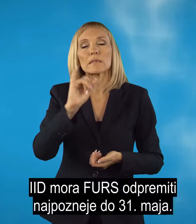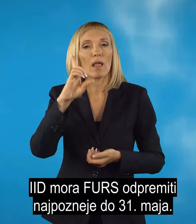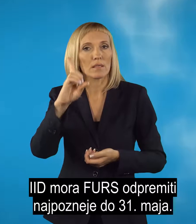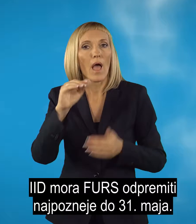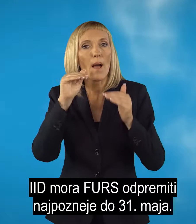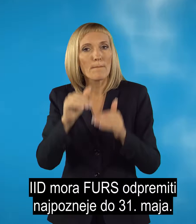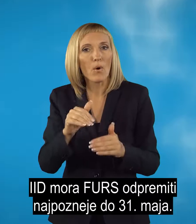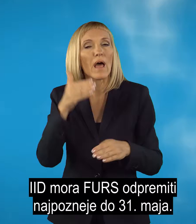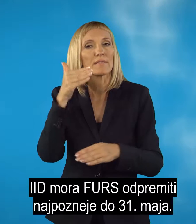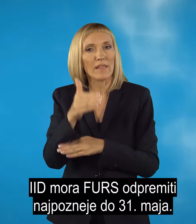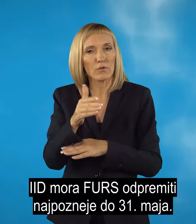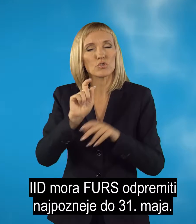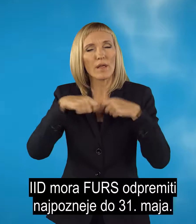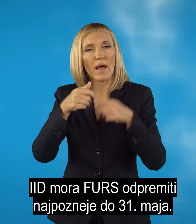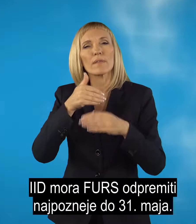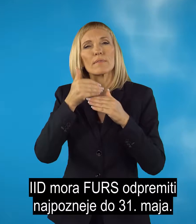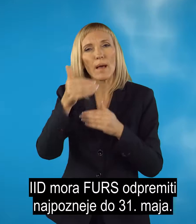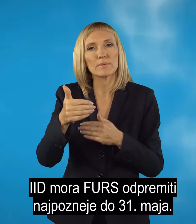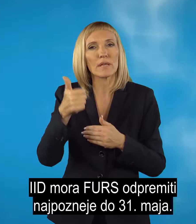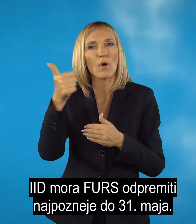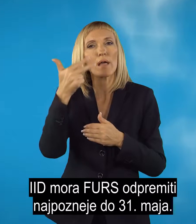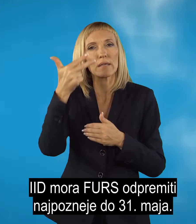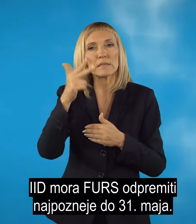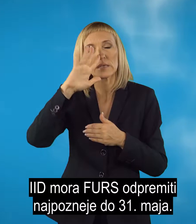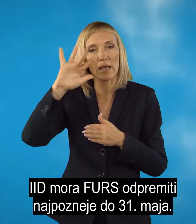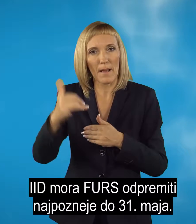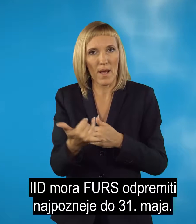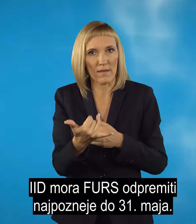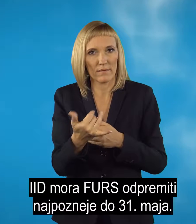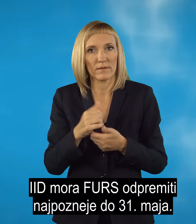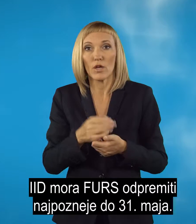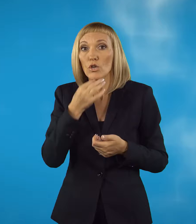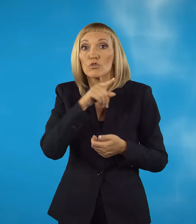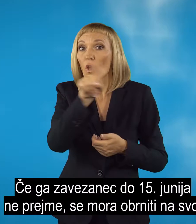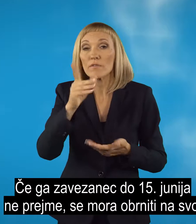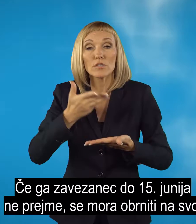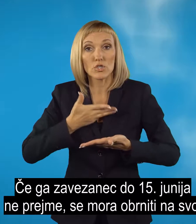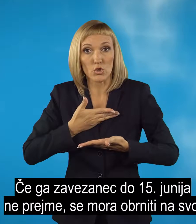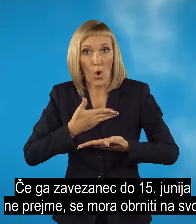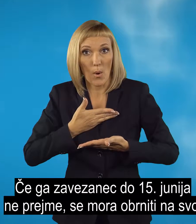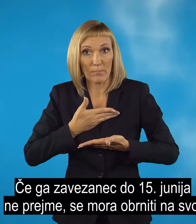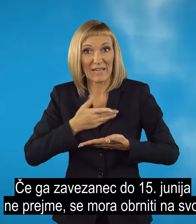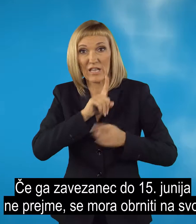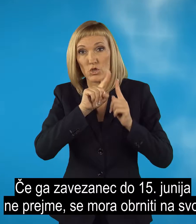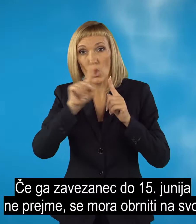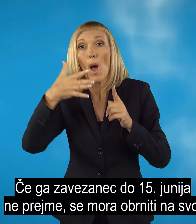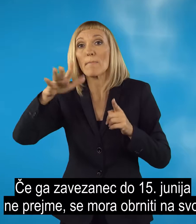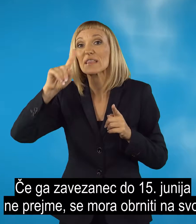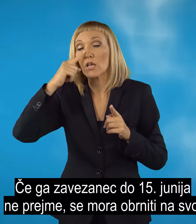IID mora FURS odpremiti najpozneje do 31. maja. Če ga zavezanec do 15. junija ne prejme,